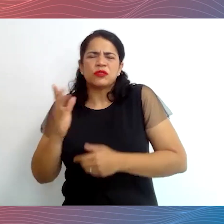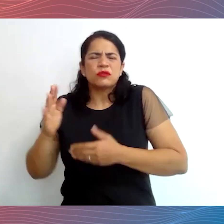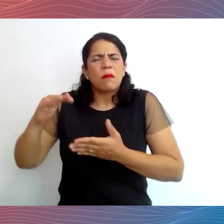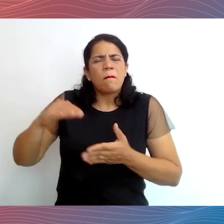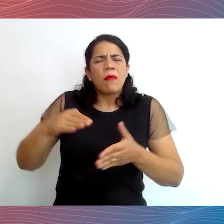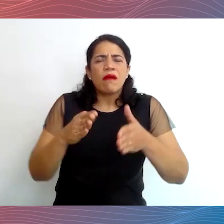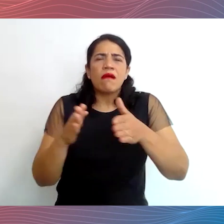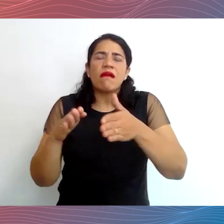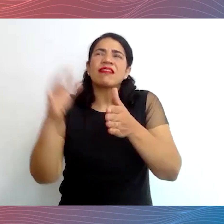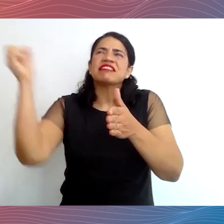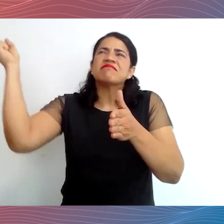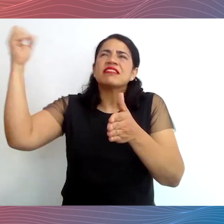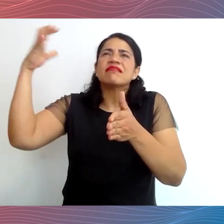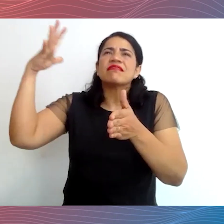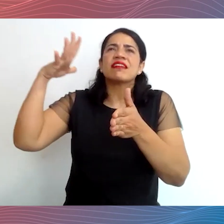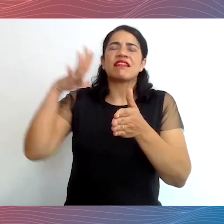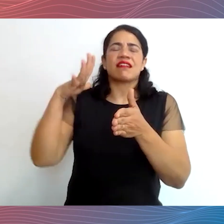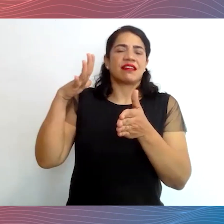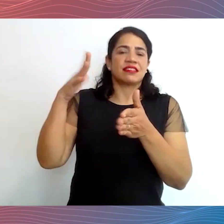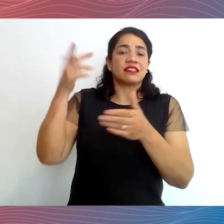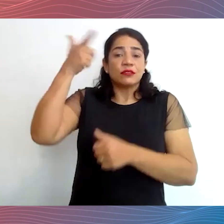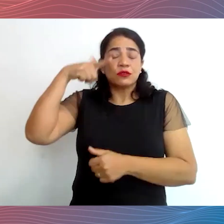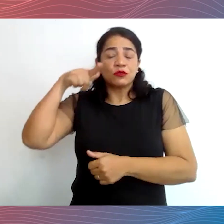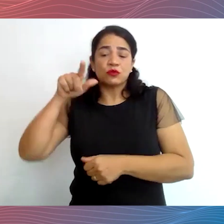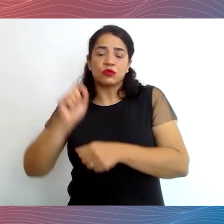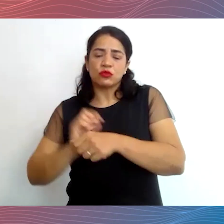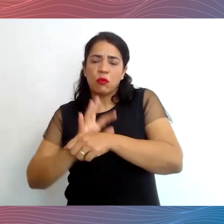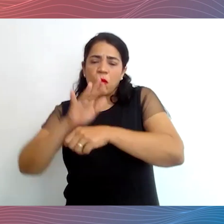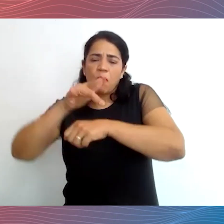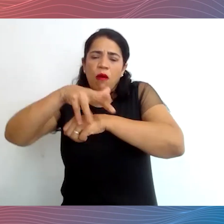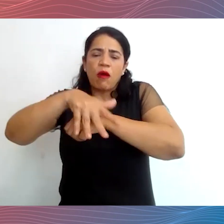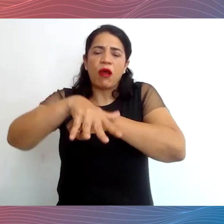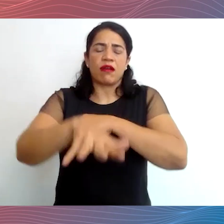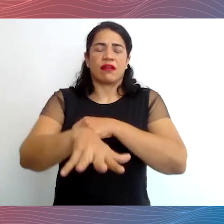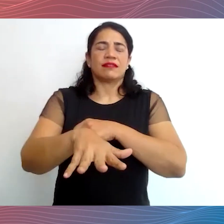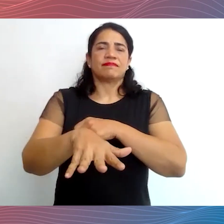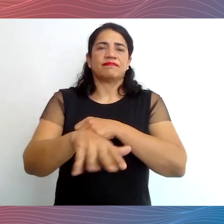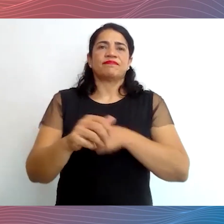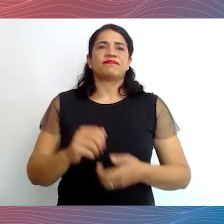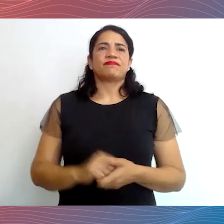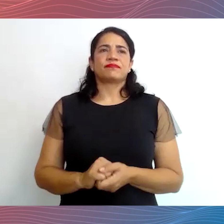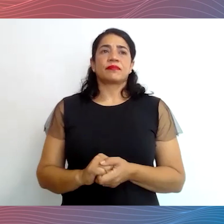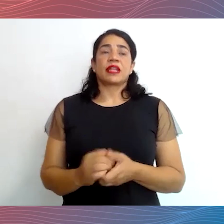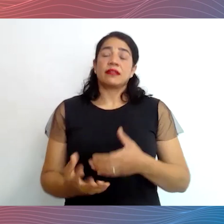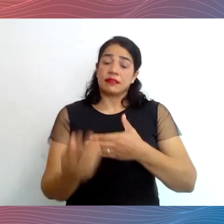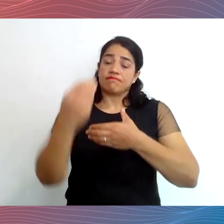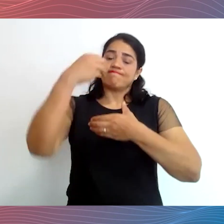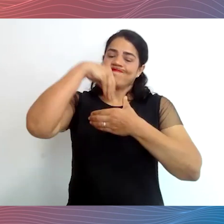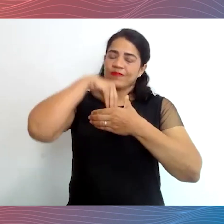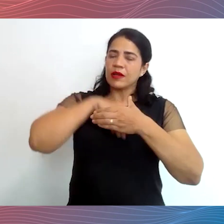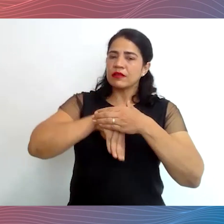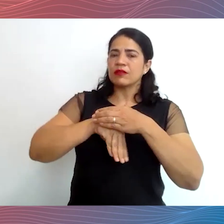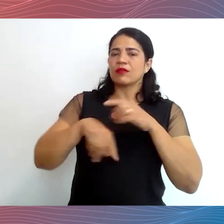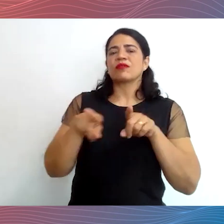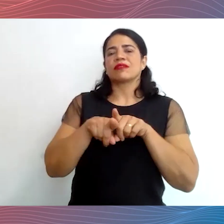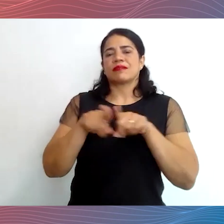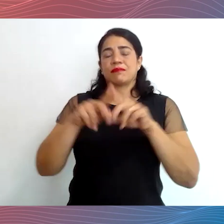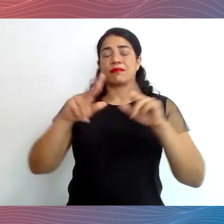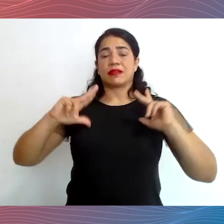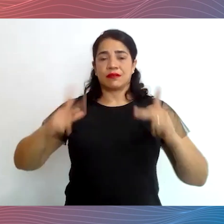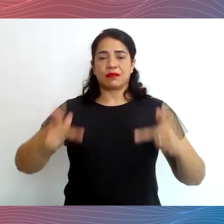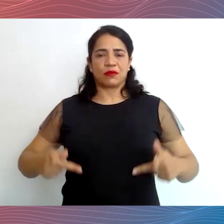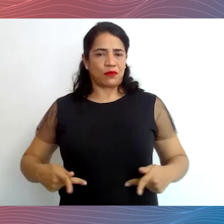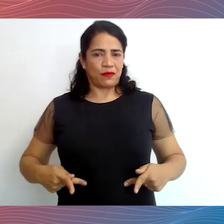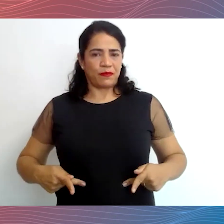do Éden, entrou nele, e nós passamos a ser canais desse rio da graça,